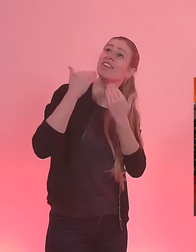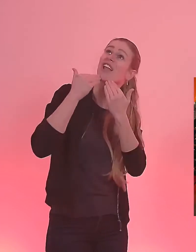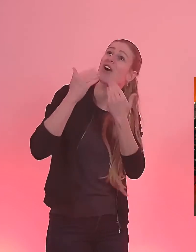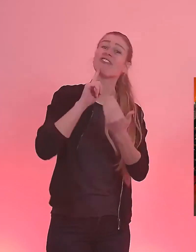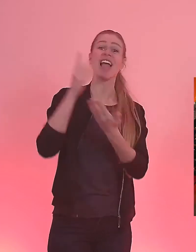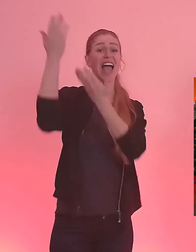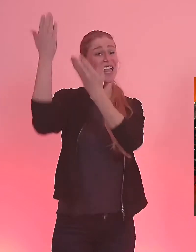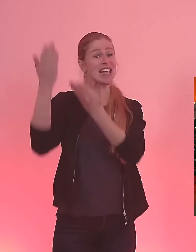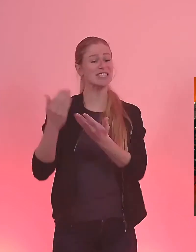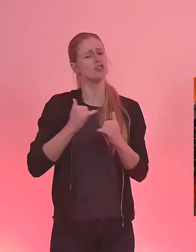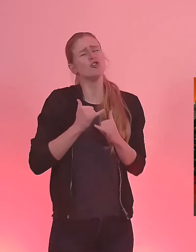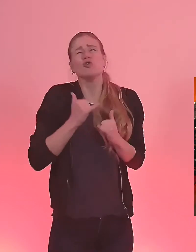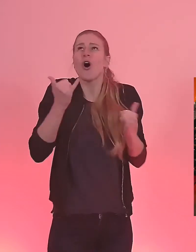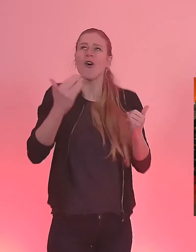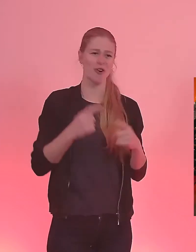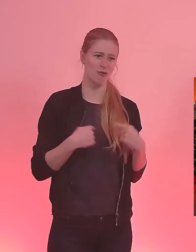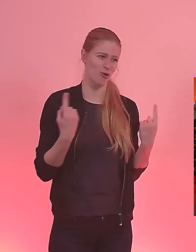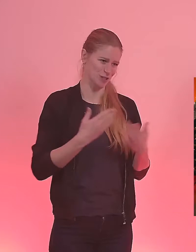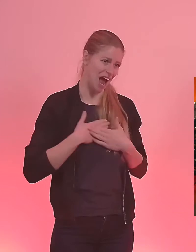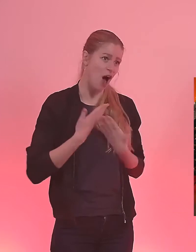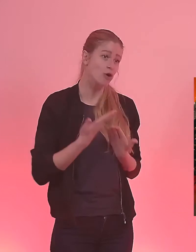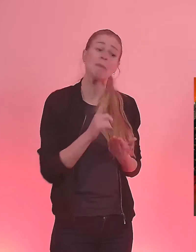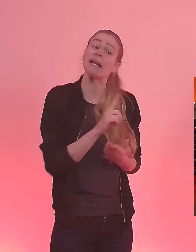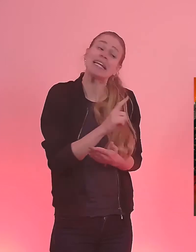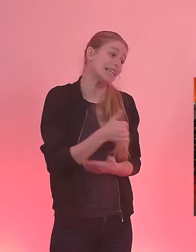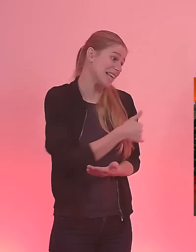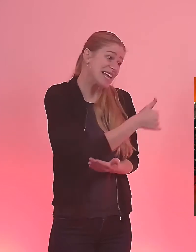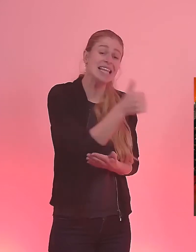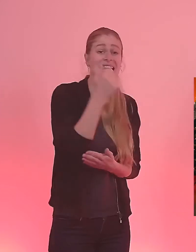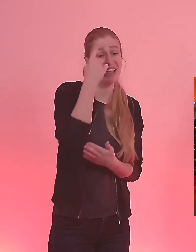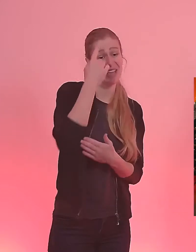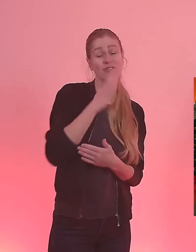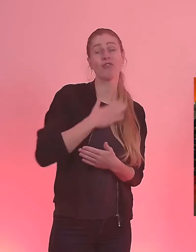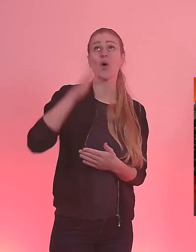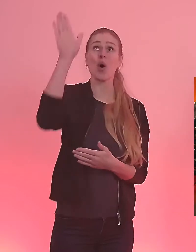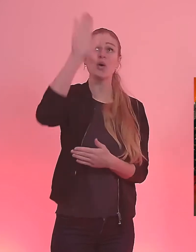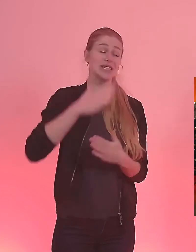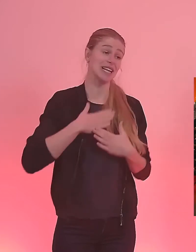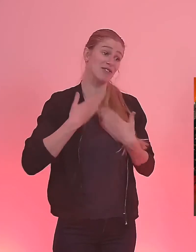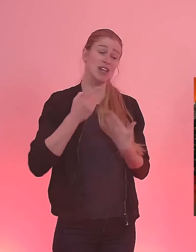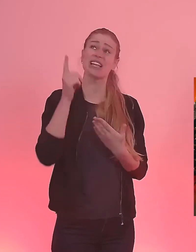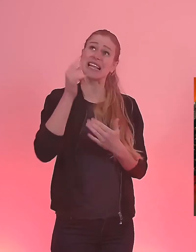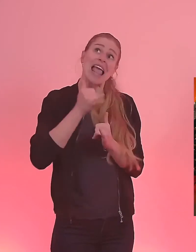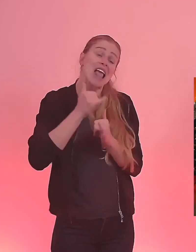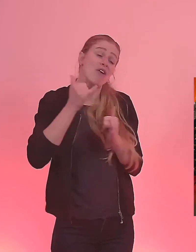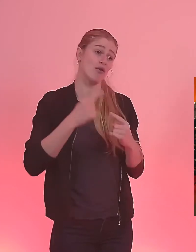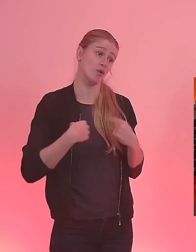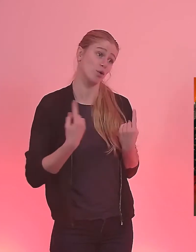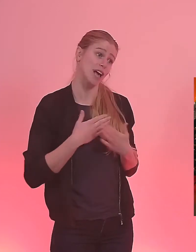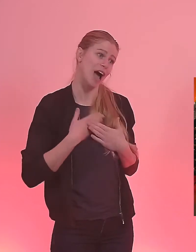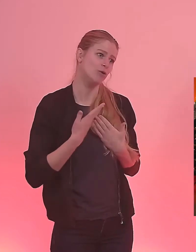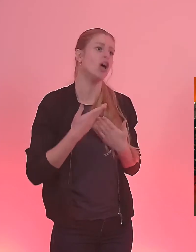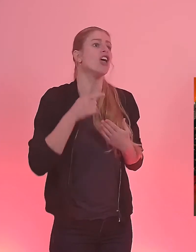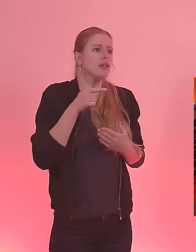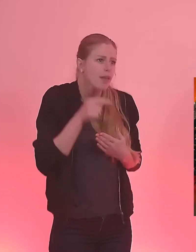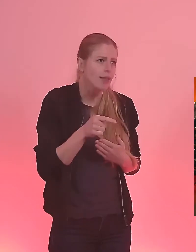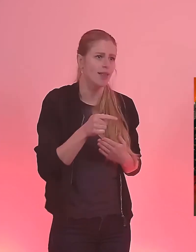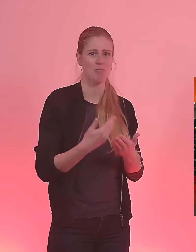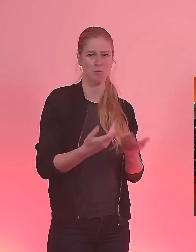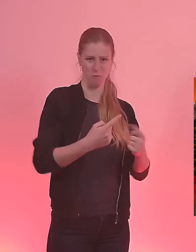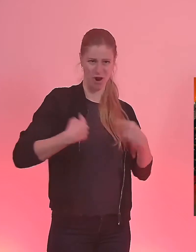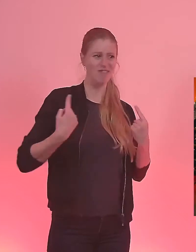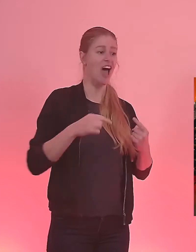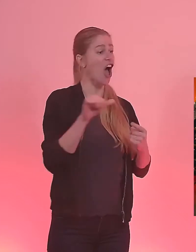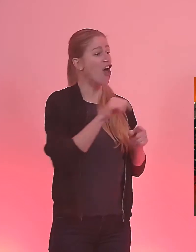ons houdt. Maar niet iedereen weet van Gods liefde en dat hij heel veel van ons houdt. En dat mogen we anderen vertellen. Dat kunnen